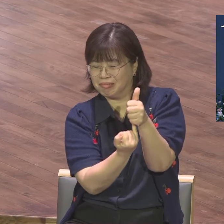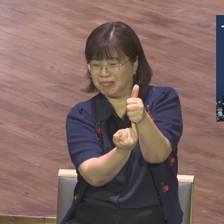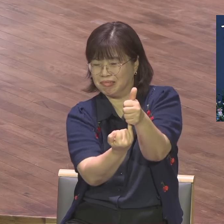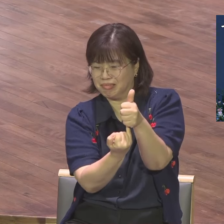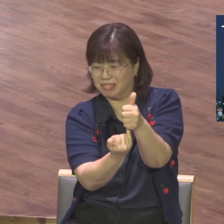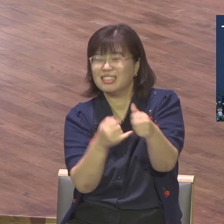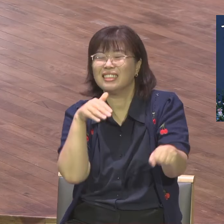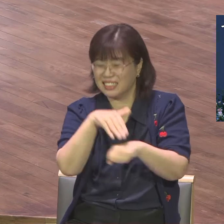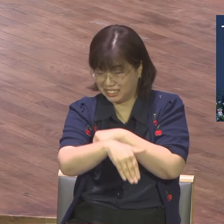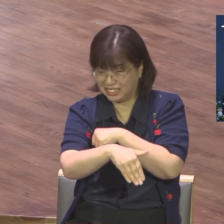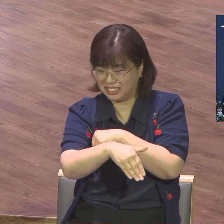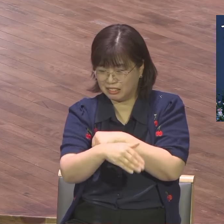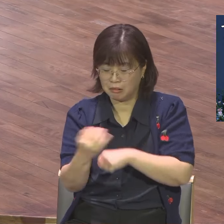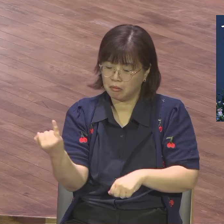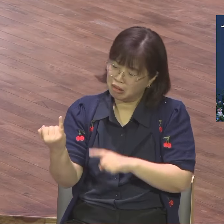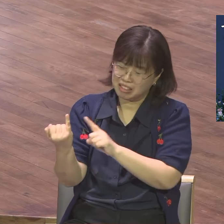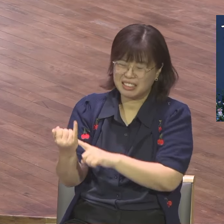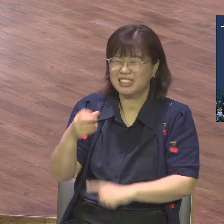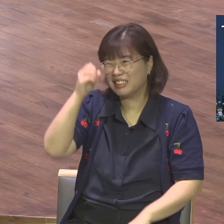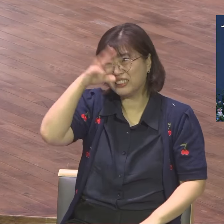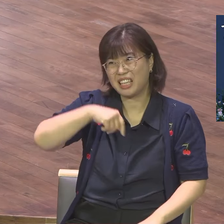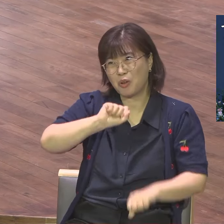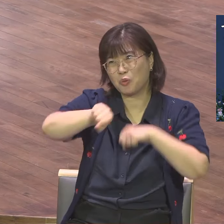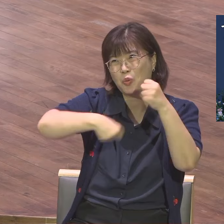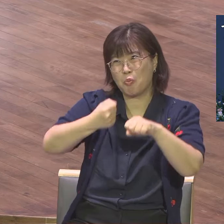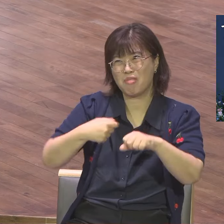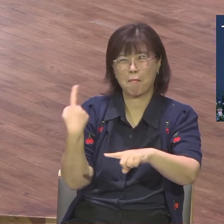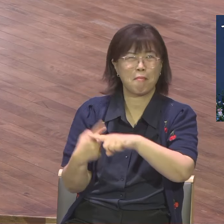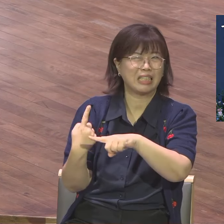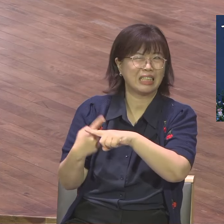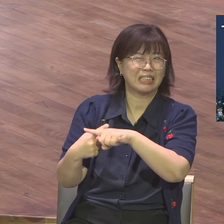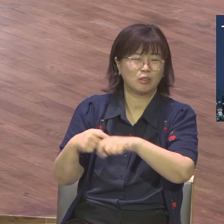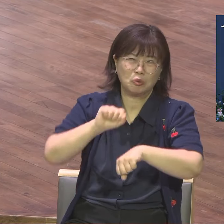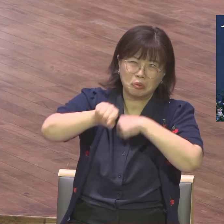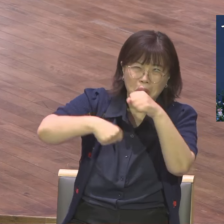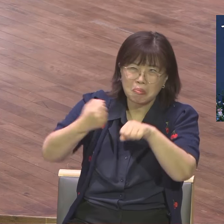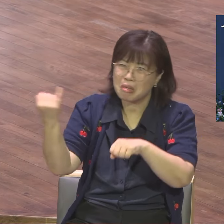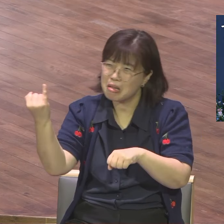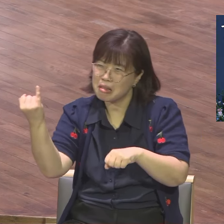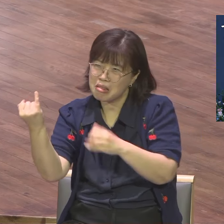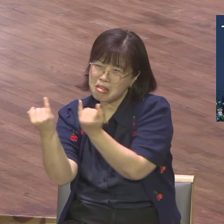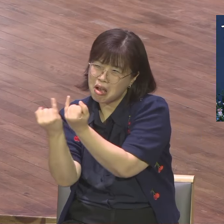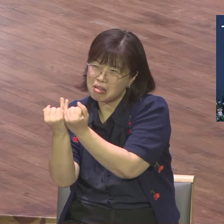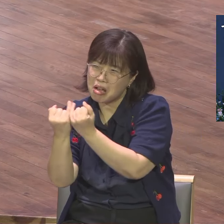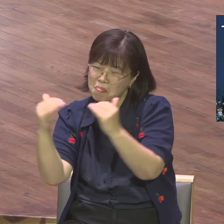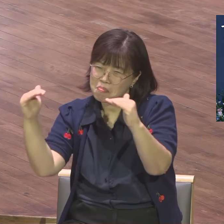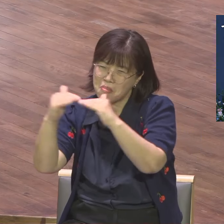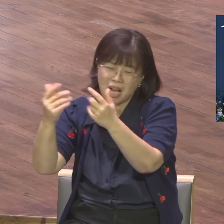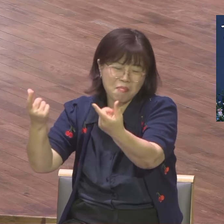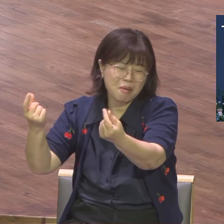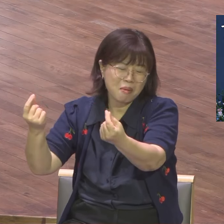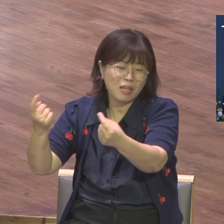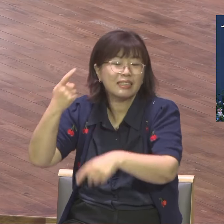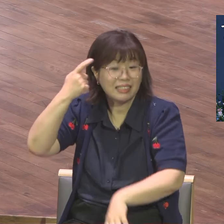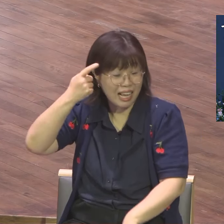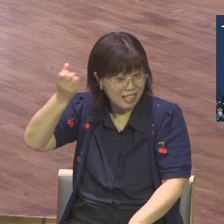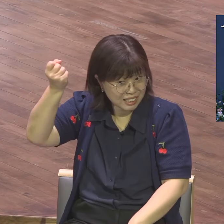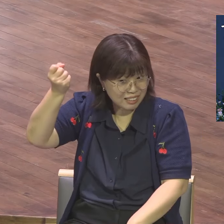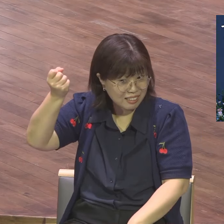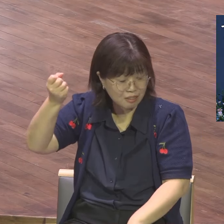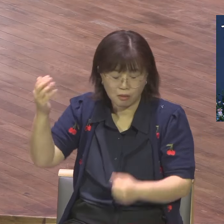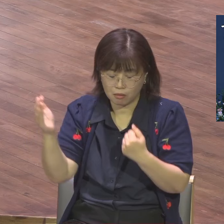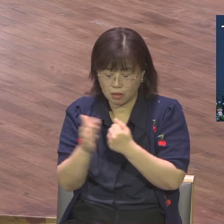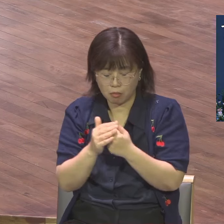버렸어요. 여자를 그냥 이런 시대인데 여자가 먼저 사랑을 고백한다. 정말